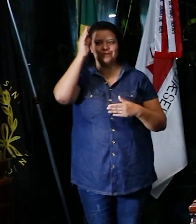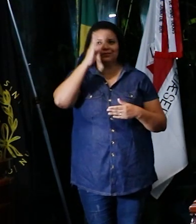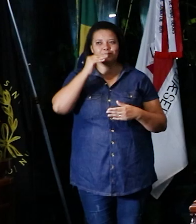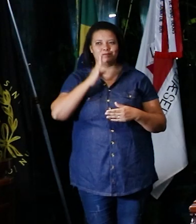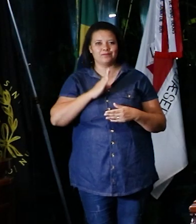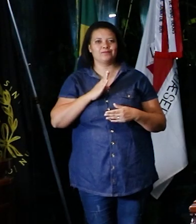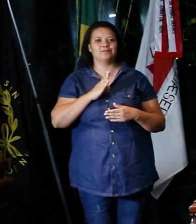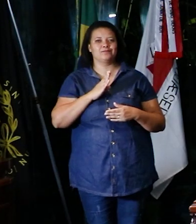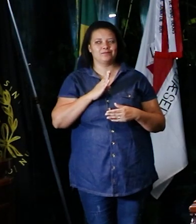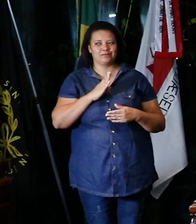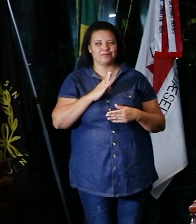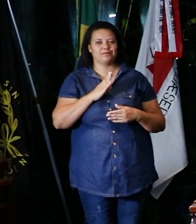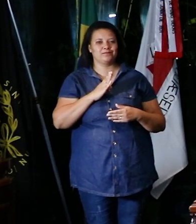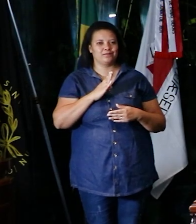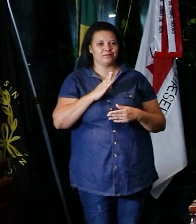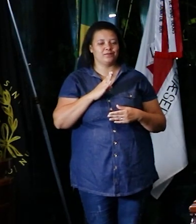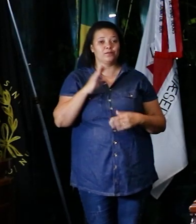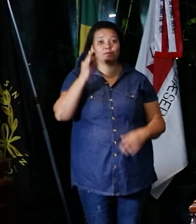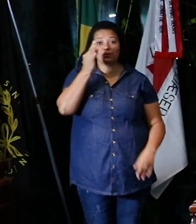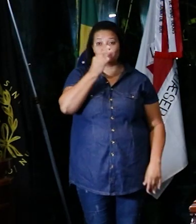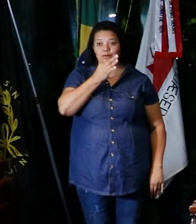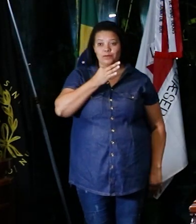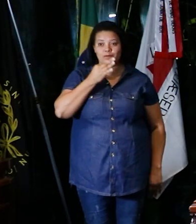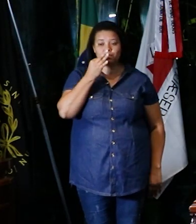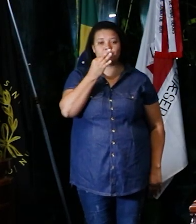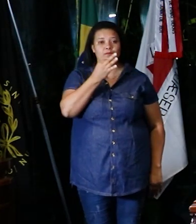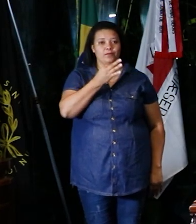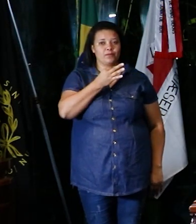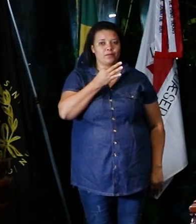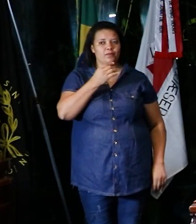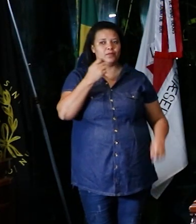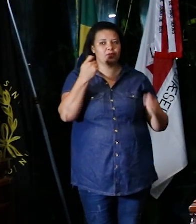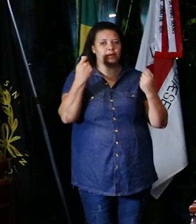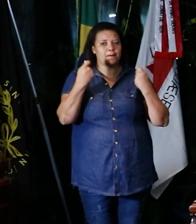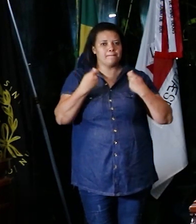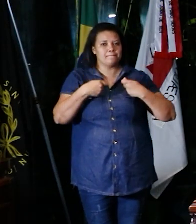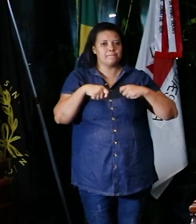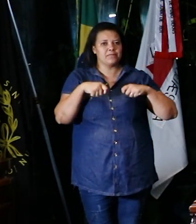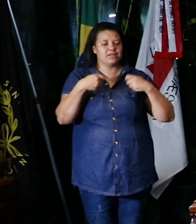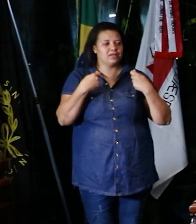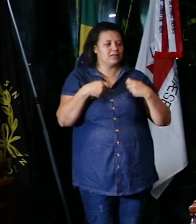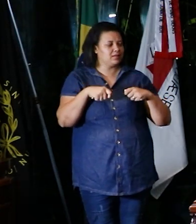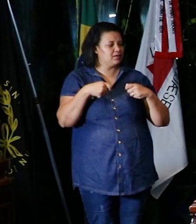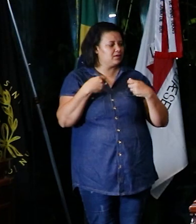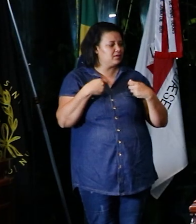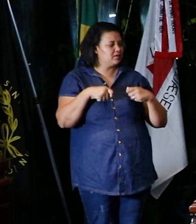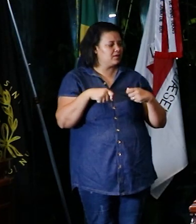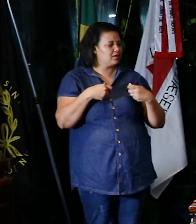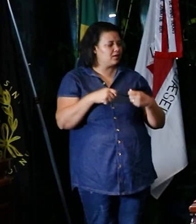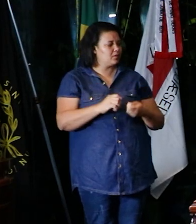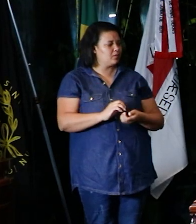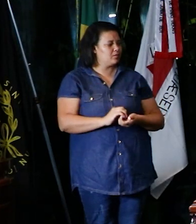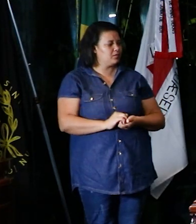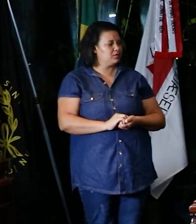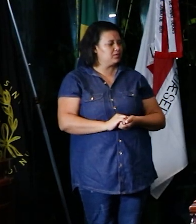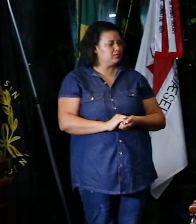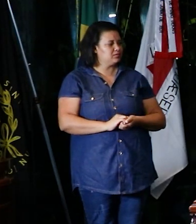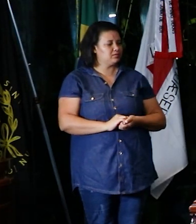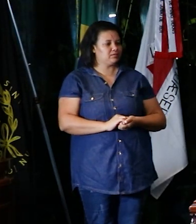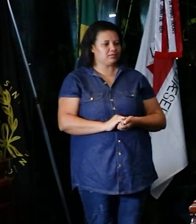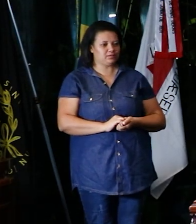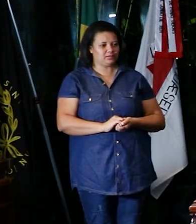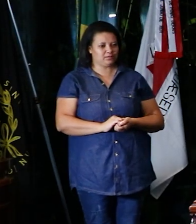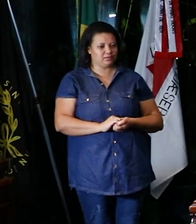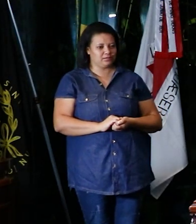ao escalão. Da música precisamos... Ah, eu perdi aqui, eu não sei onde é que está. Mas vocês